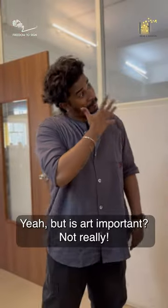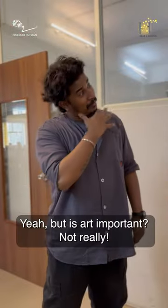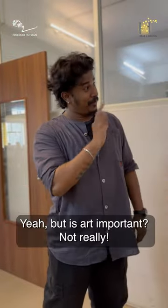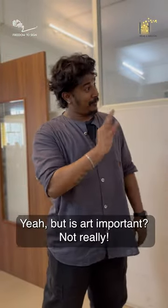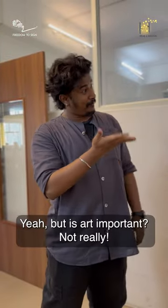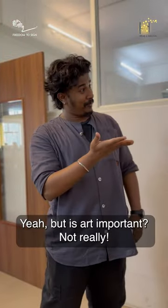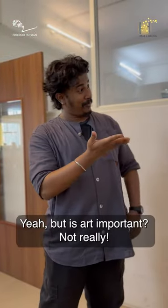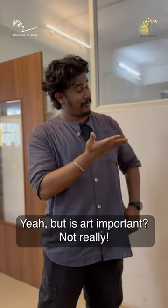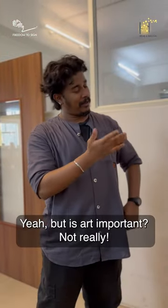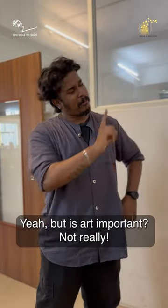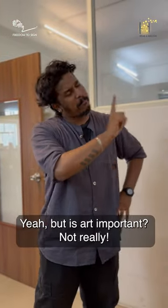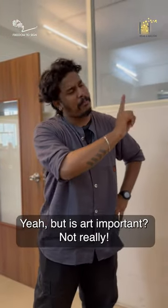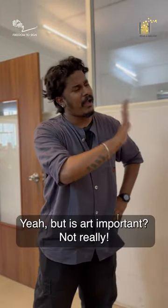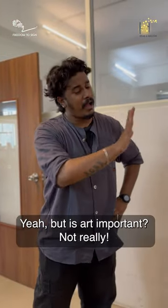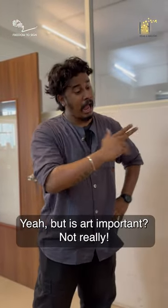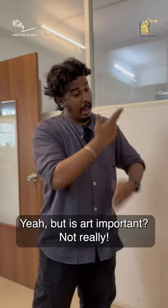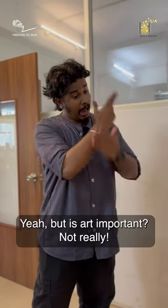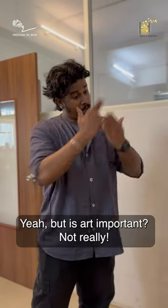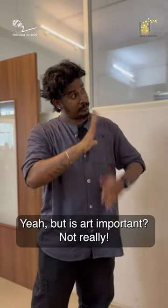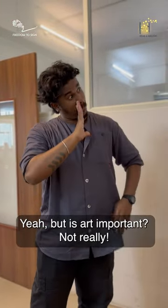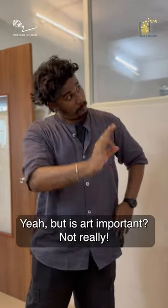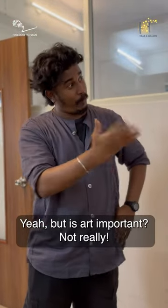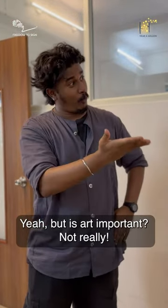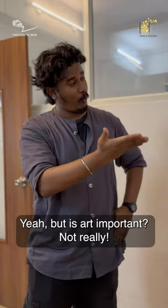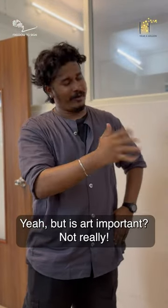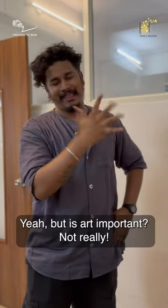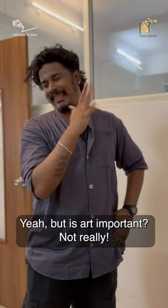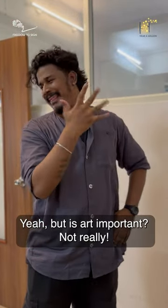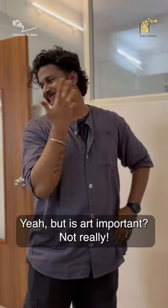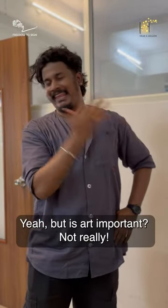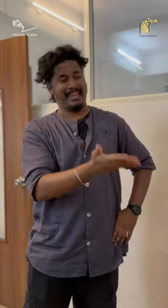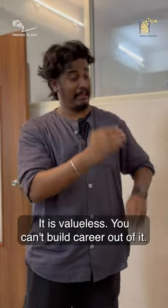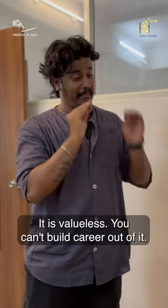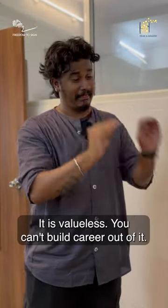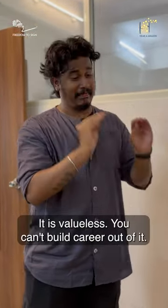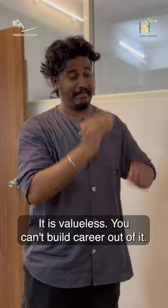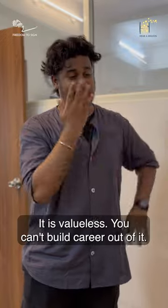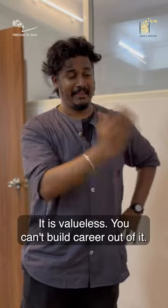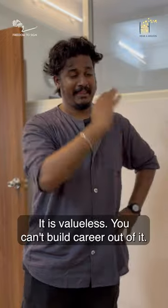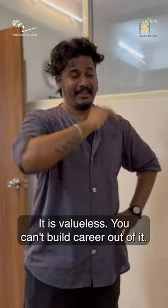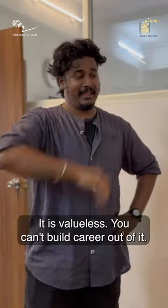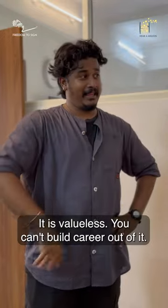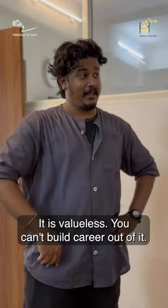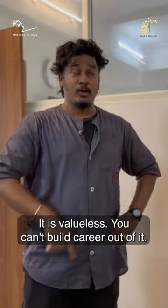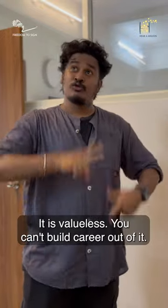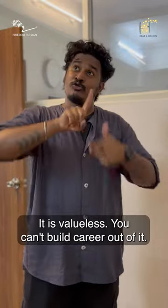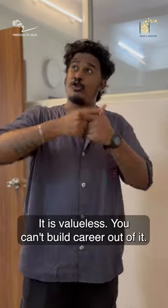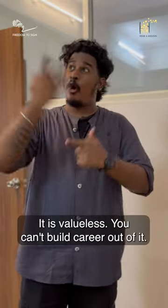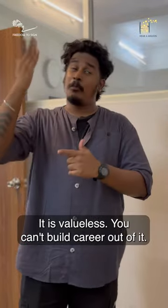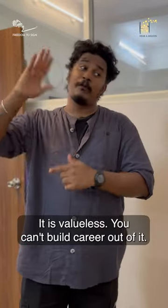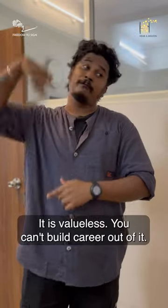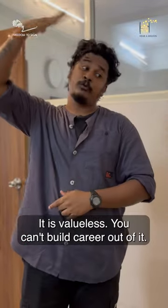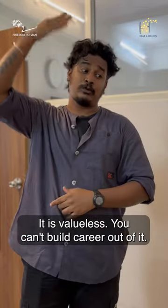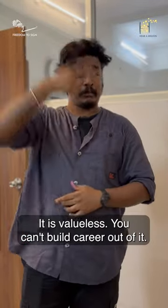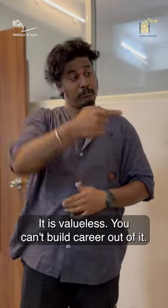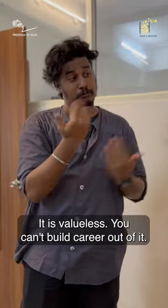हां लेकिन क्या कला महत्त्वपूर्ण है जरूरी नहीं ये यूजलेस है आप इसमें अपना करियर नहीं बना